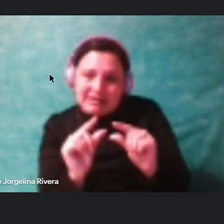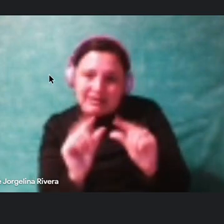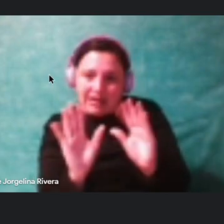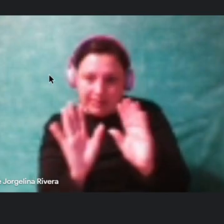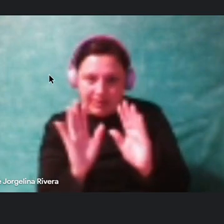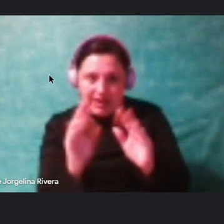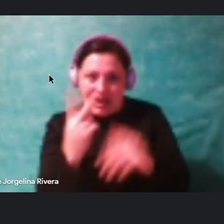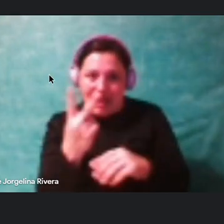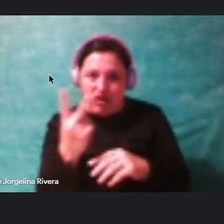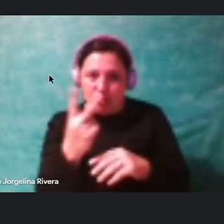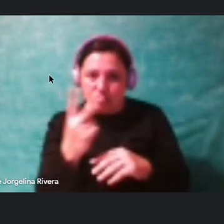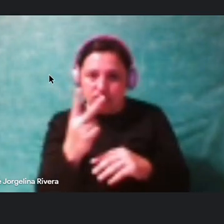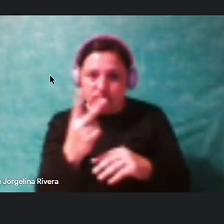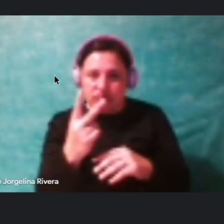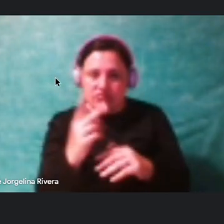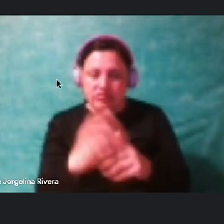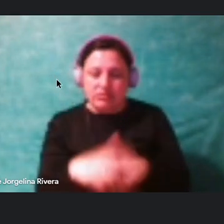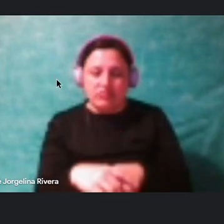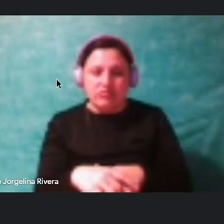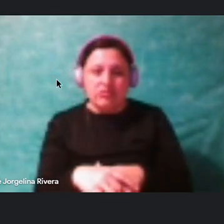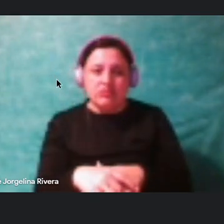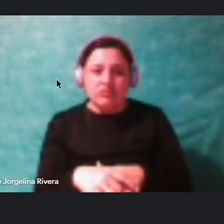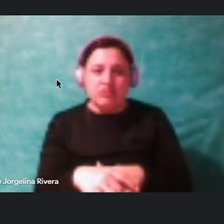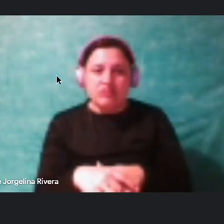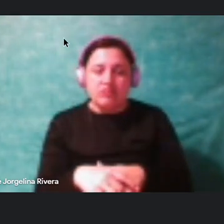Ahí. Estas dos partes hacemos.